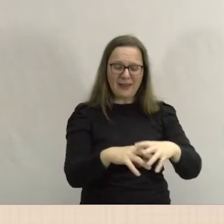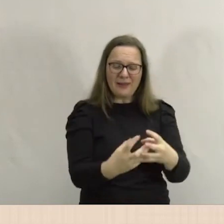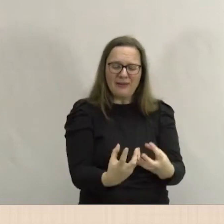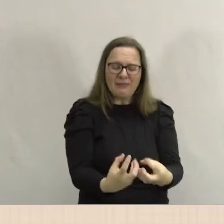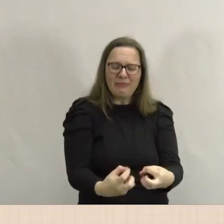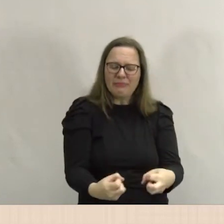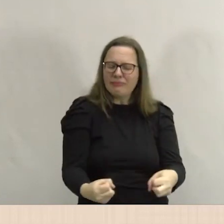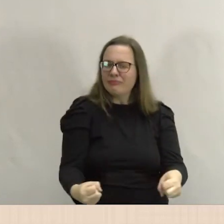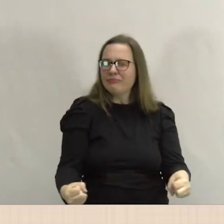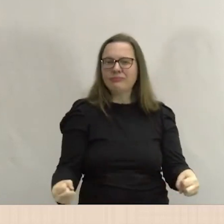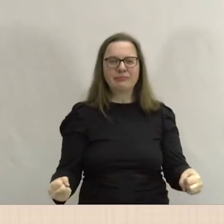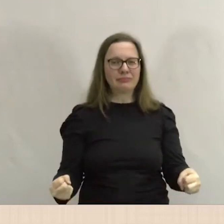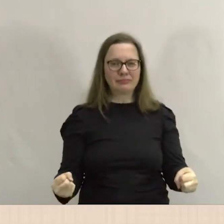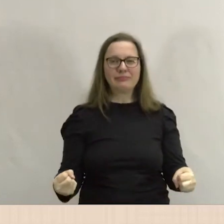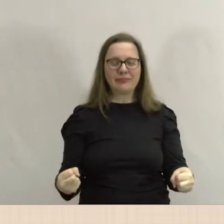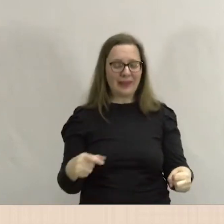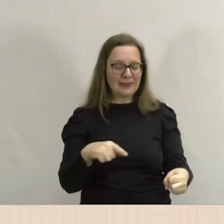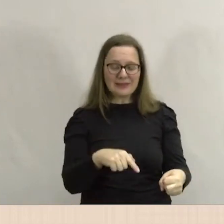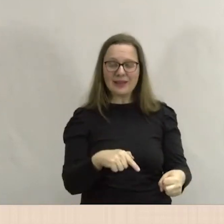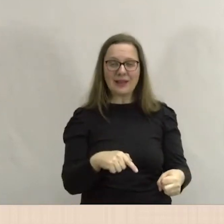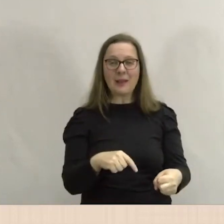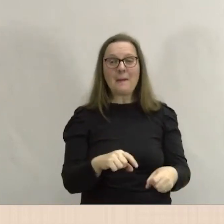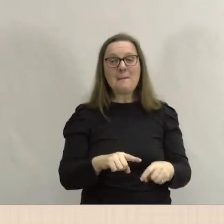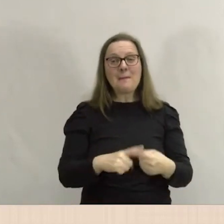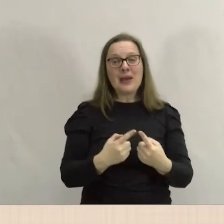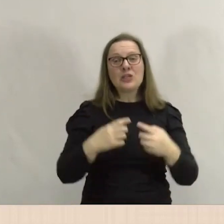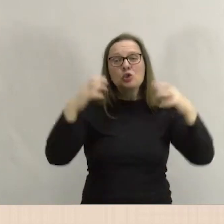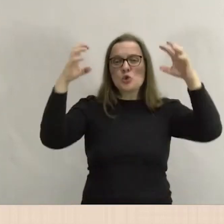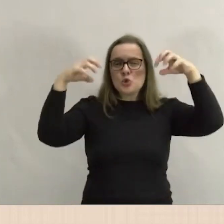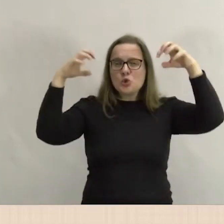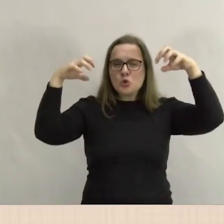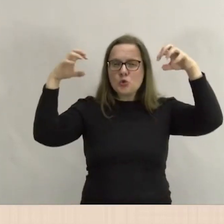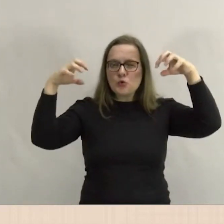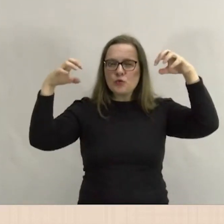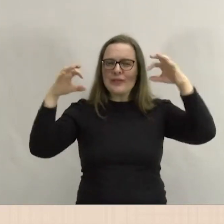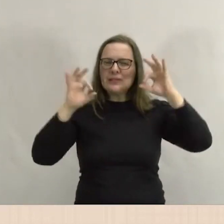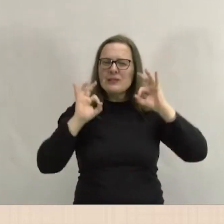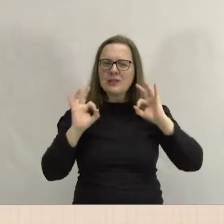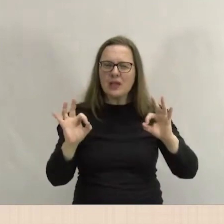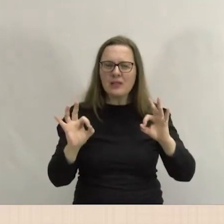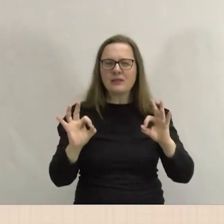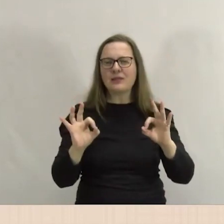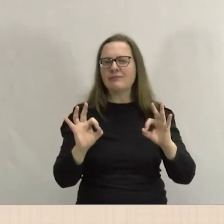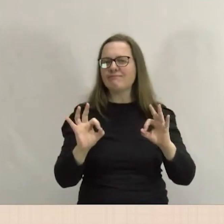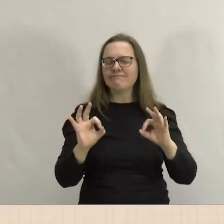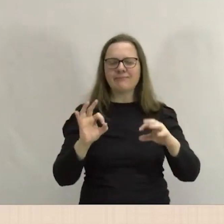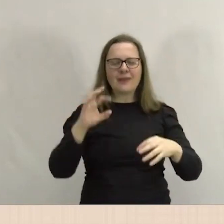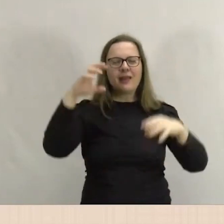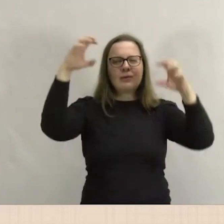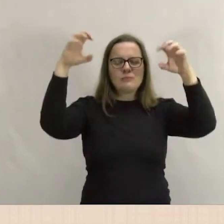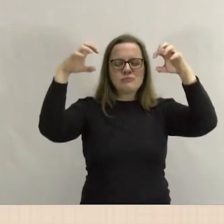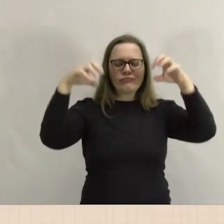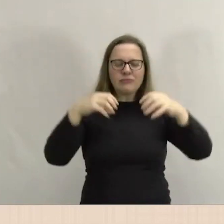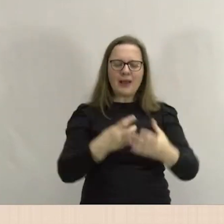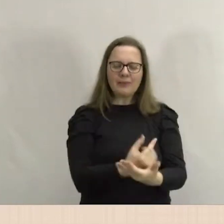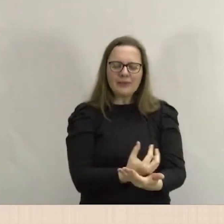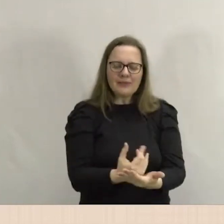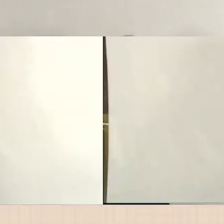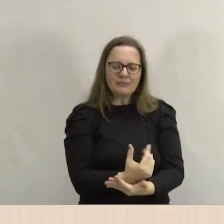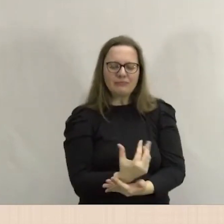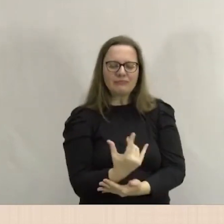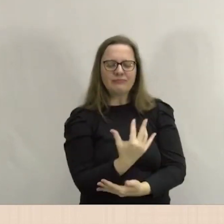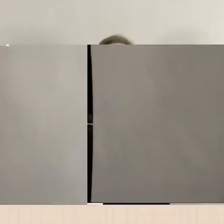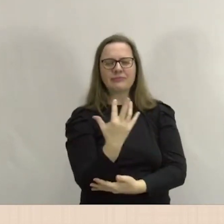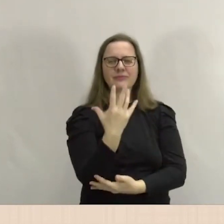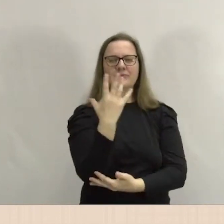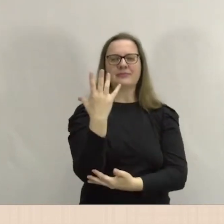pode inundar e pode estragar a plantação. Irmãos, nós cremos que nós estamos debaixo da